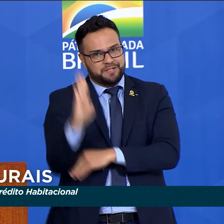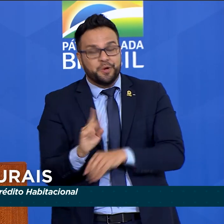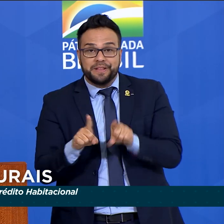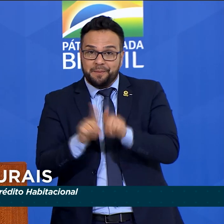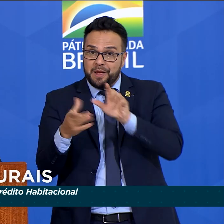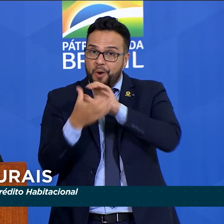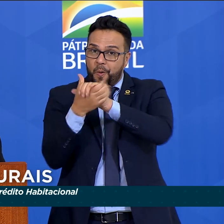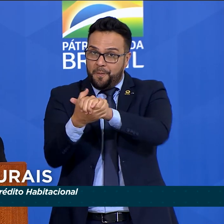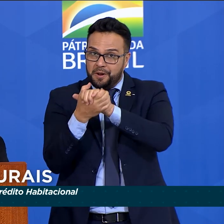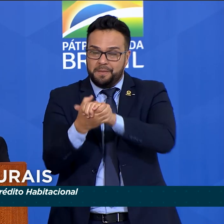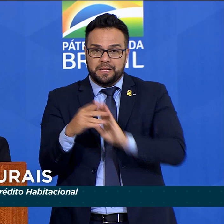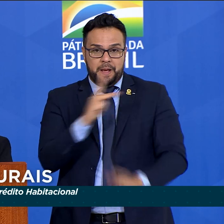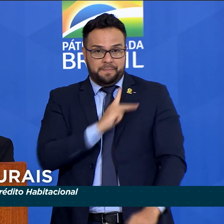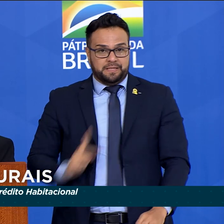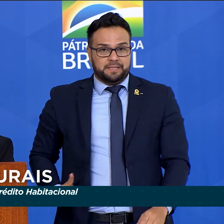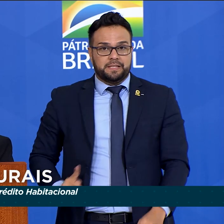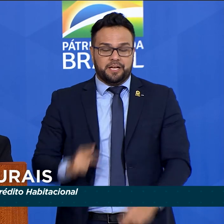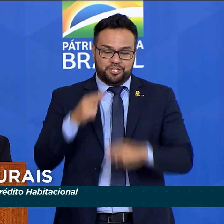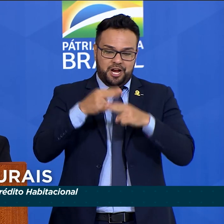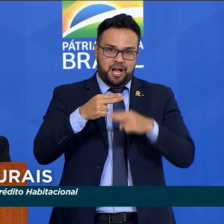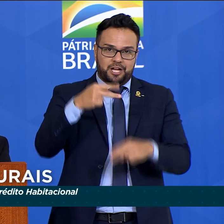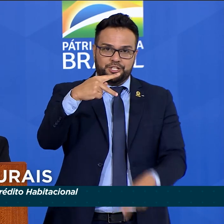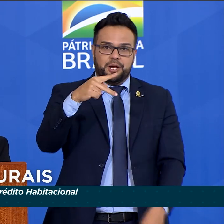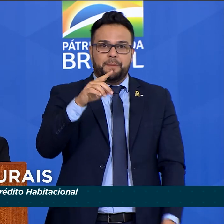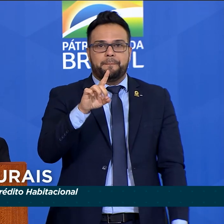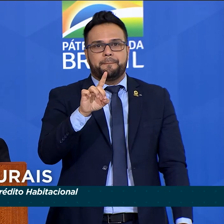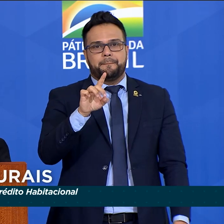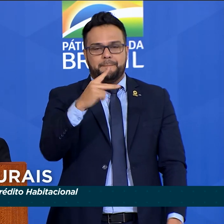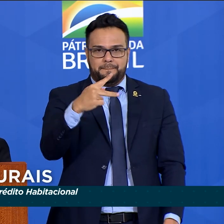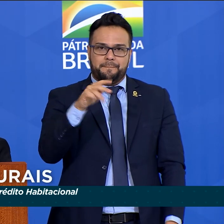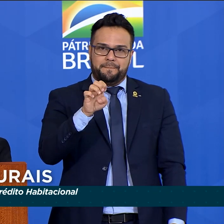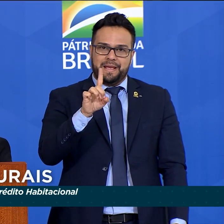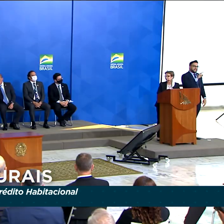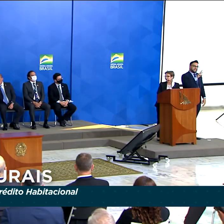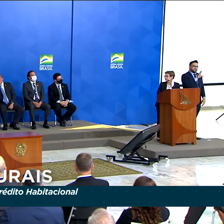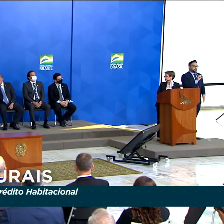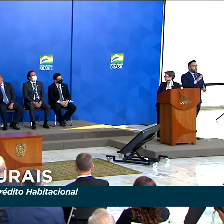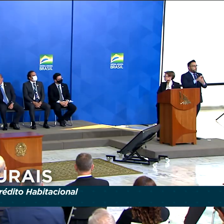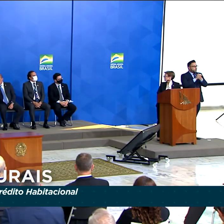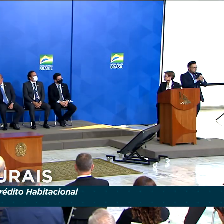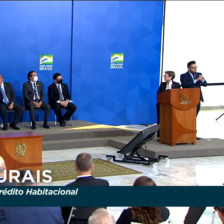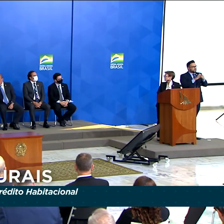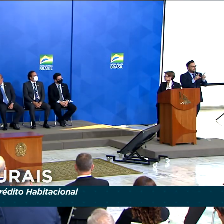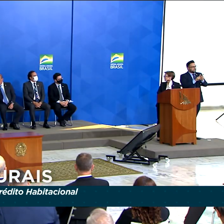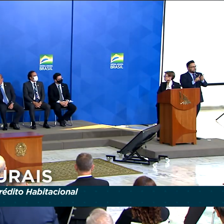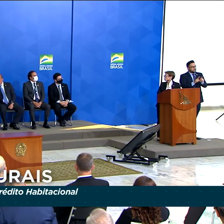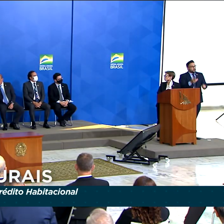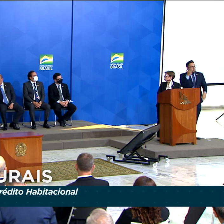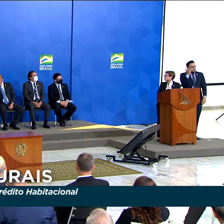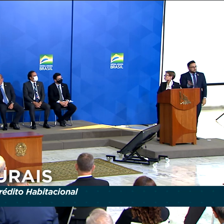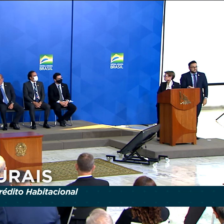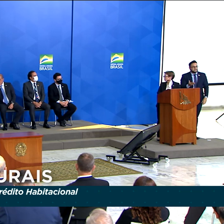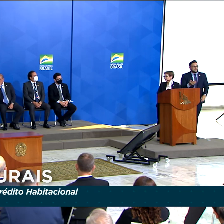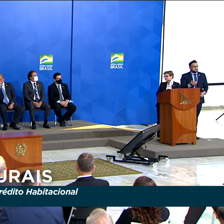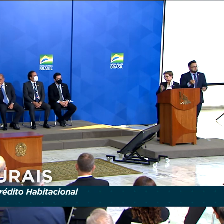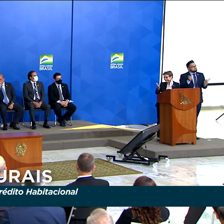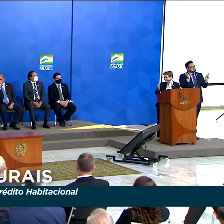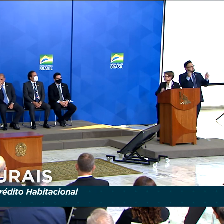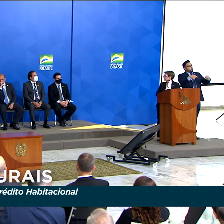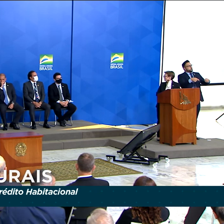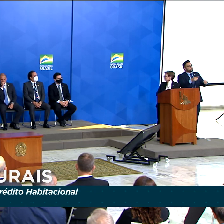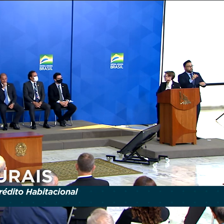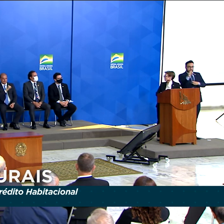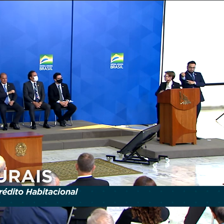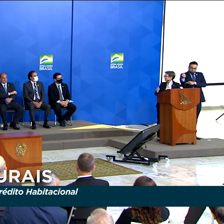cumprimentar também o nosso presidente da Caixa Econômica, Pedro Duarte Guimarães. Pedro, você pode ser muito útil